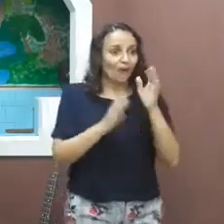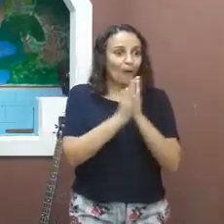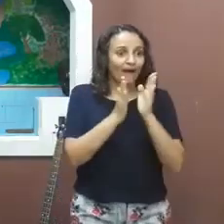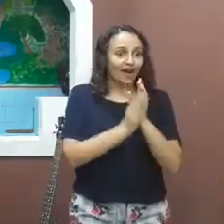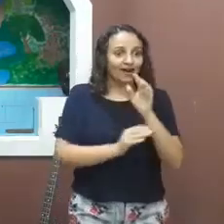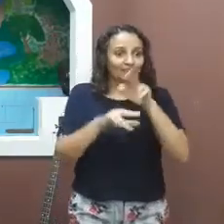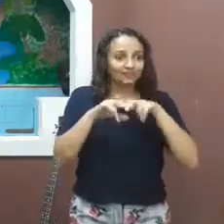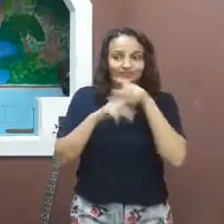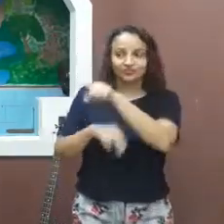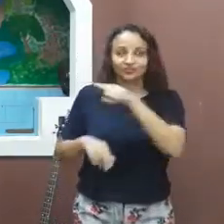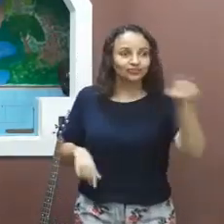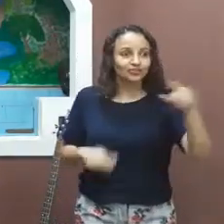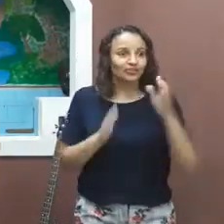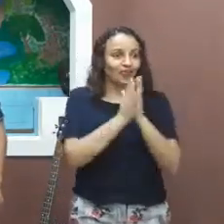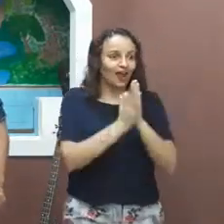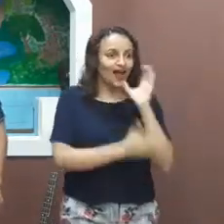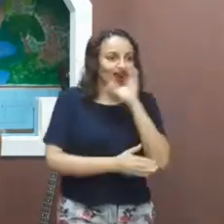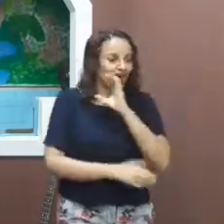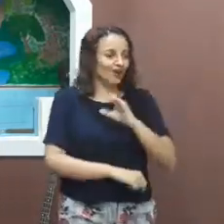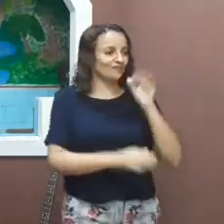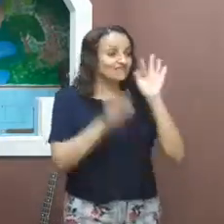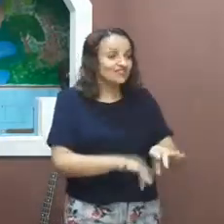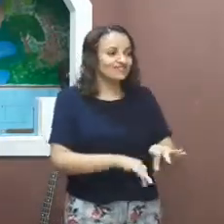orar. Aí acabou.